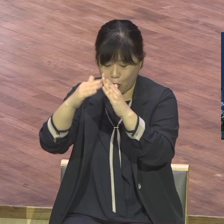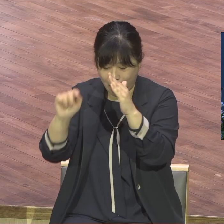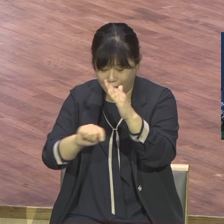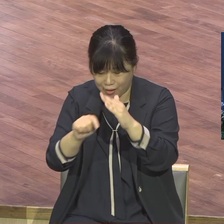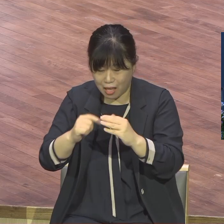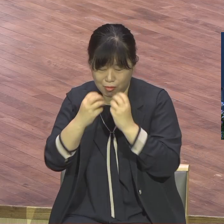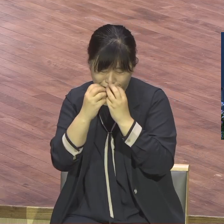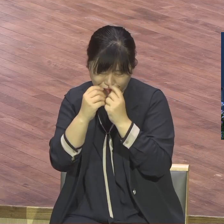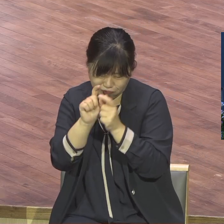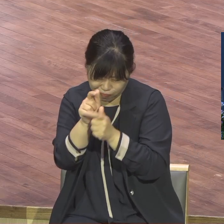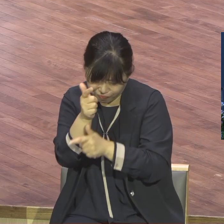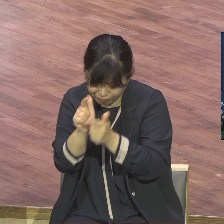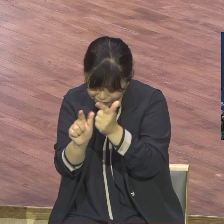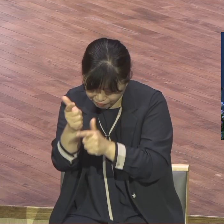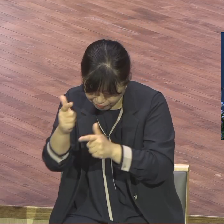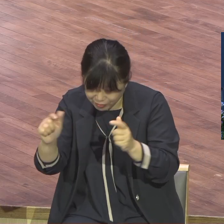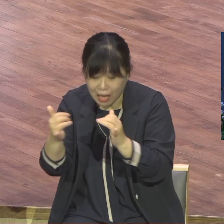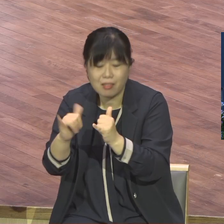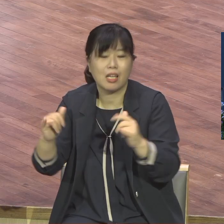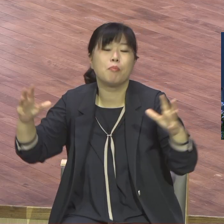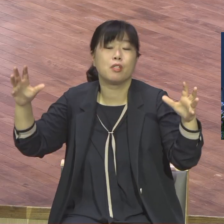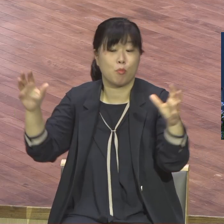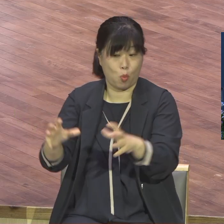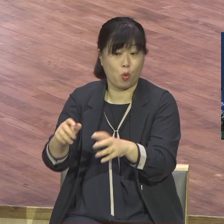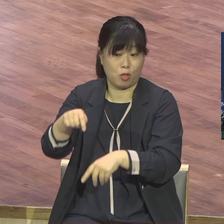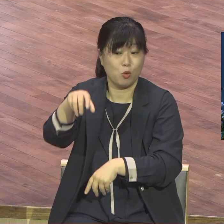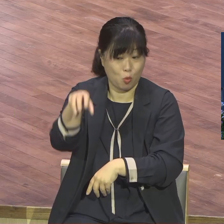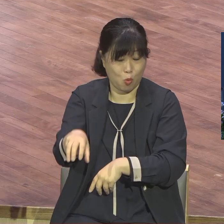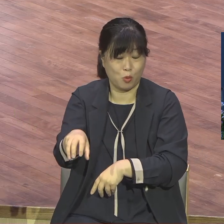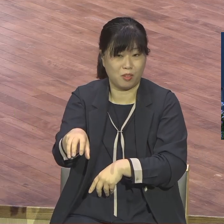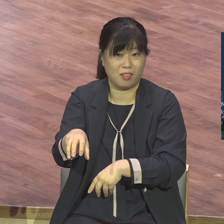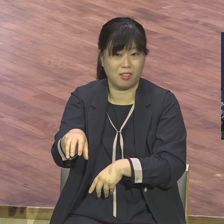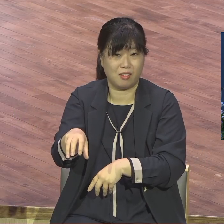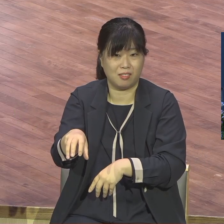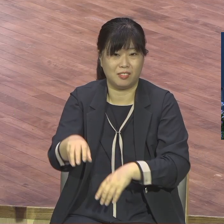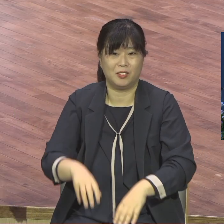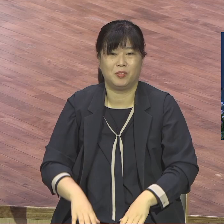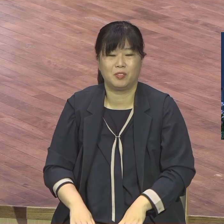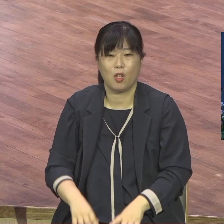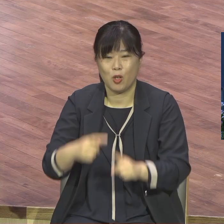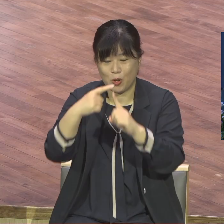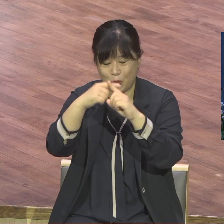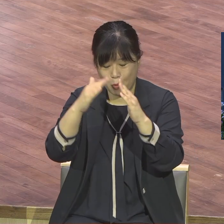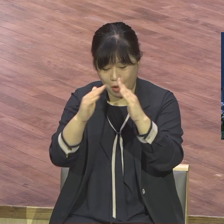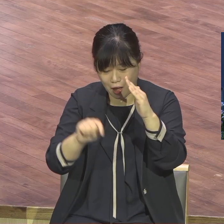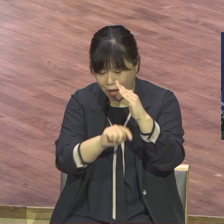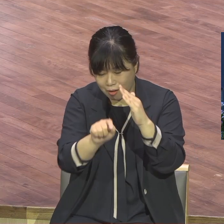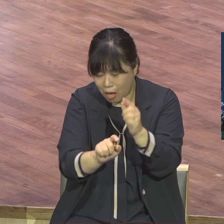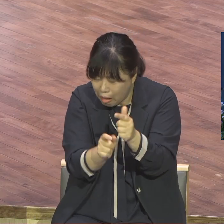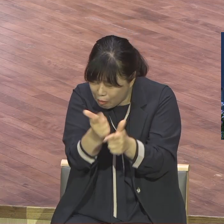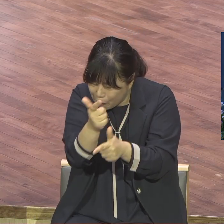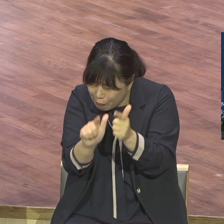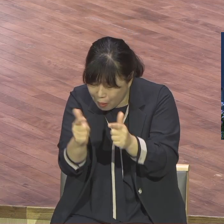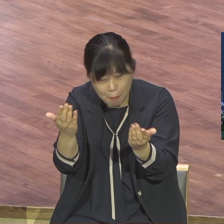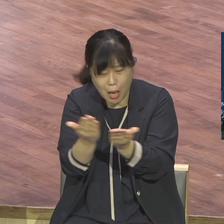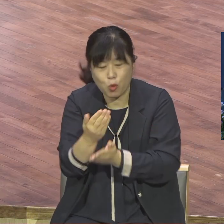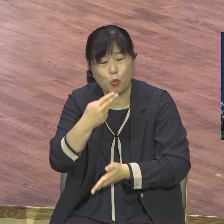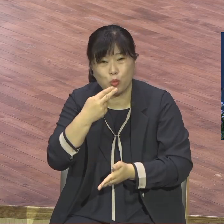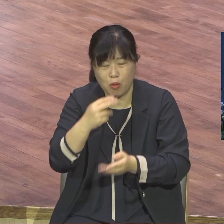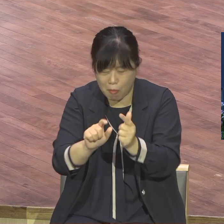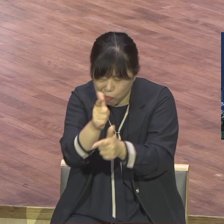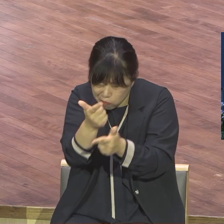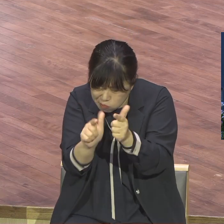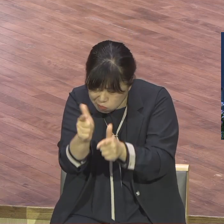정도로 교회 공동체 안에는 각양각색의 사람들이 다 존재하고 있습니다. 그렇기 때문에